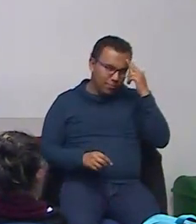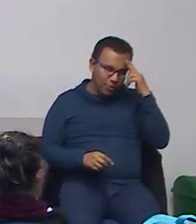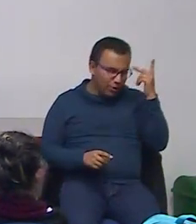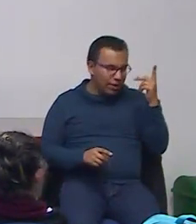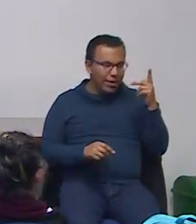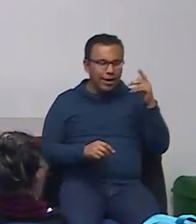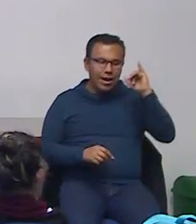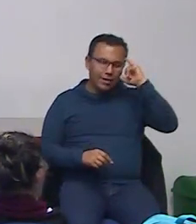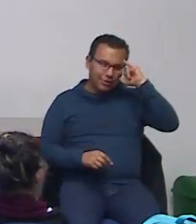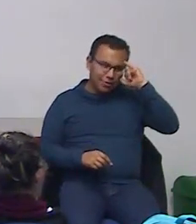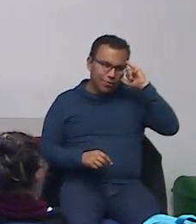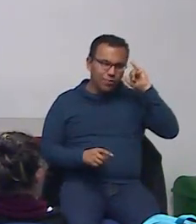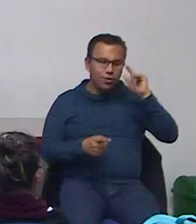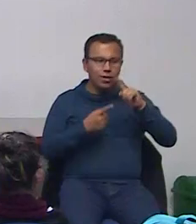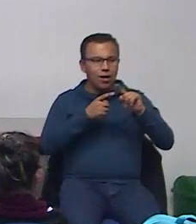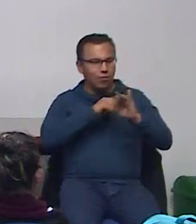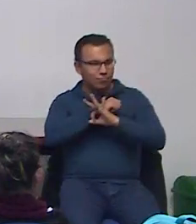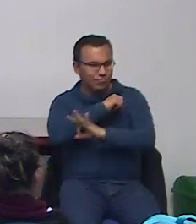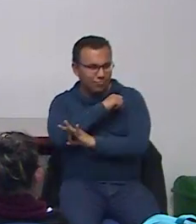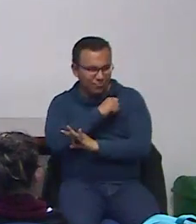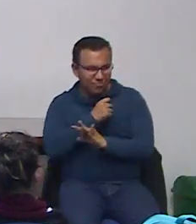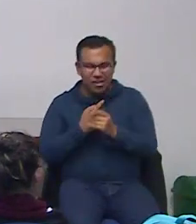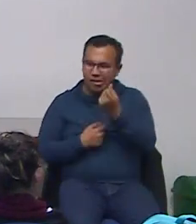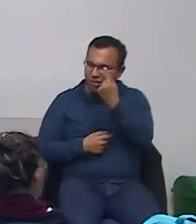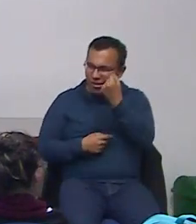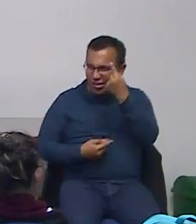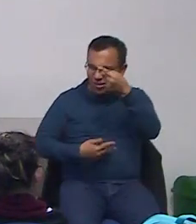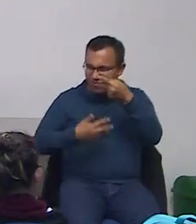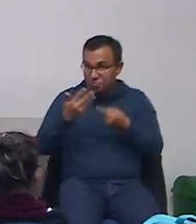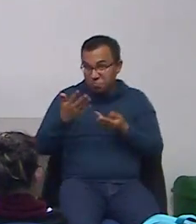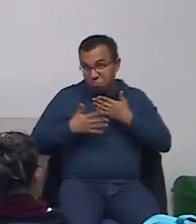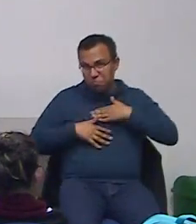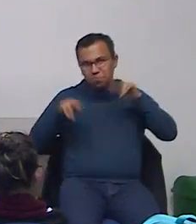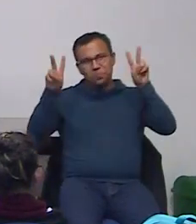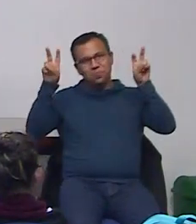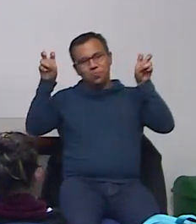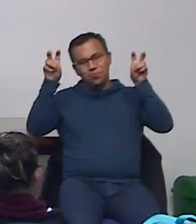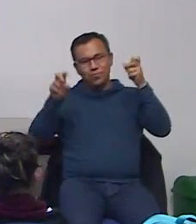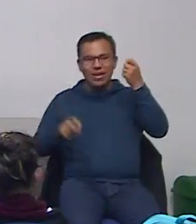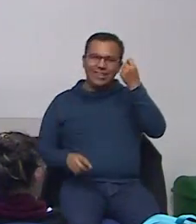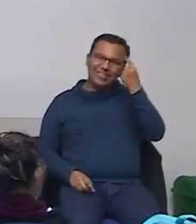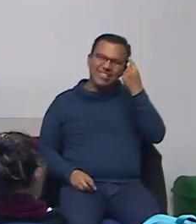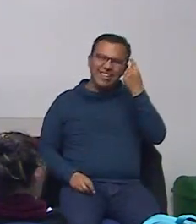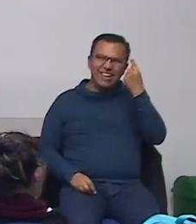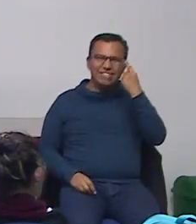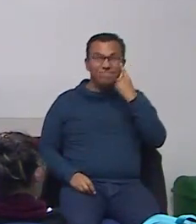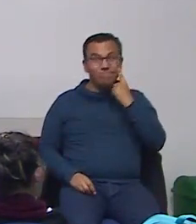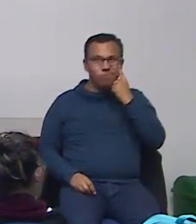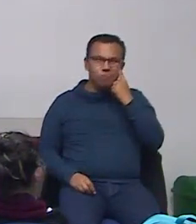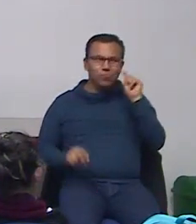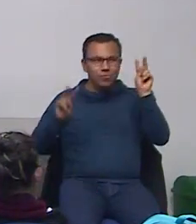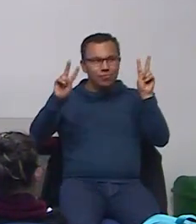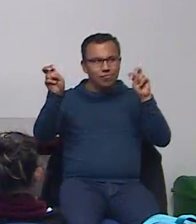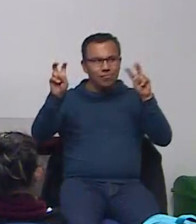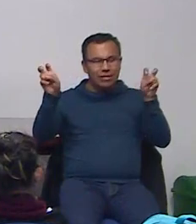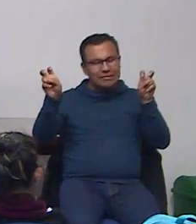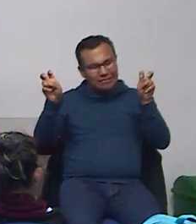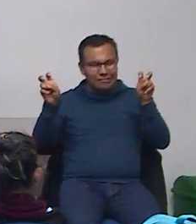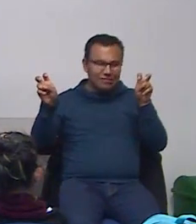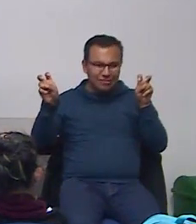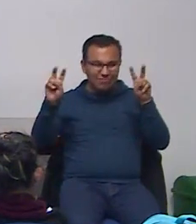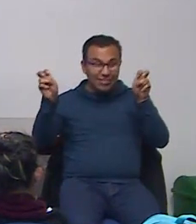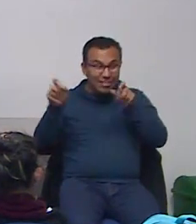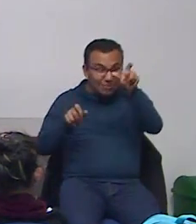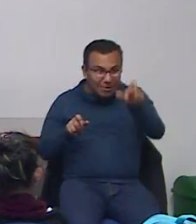permite Digamos como como entender una Bueno yo digo entender entre comillas no pero ahí sigue uno camello a ver qué